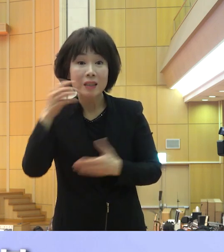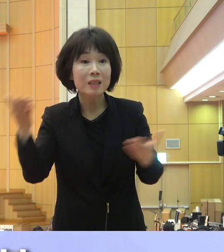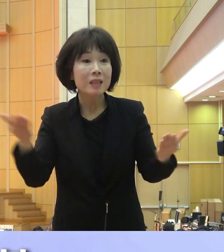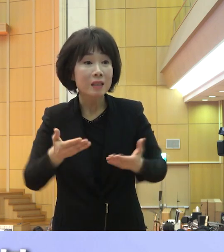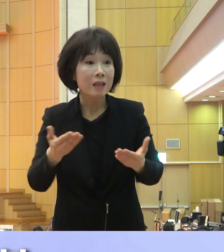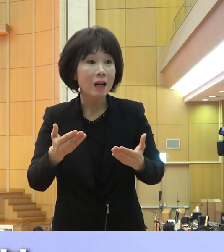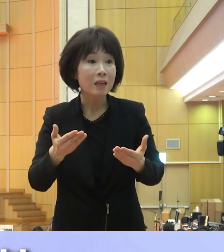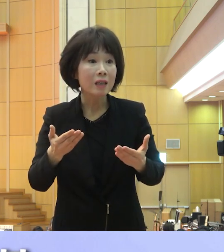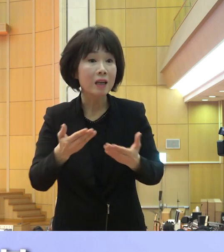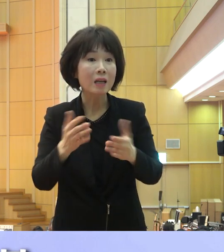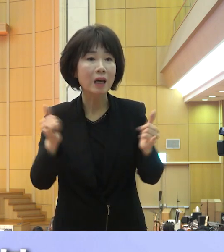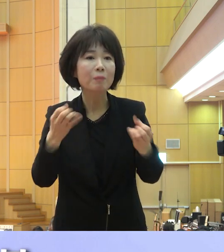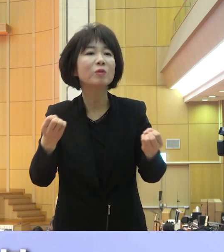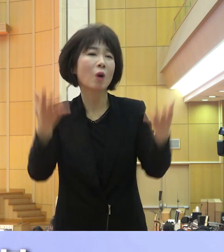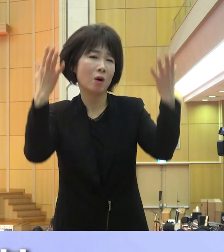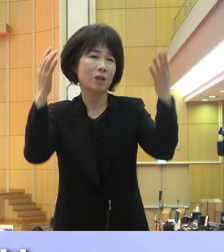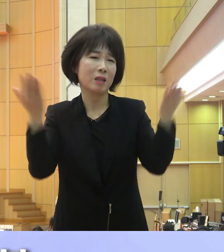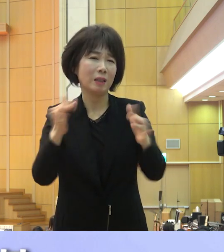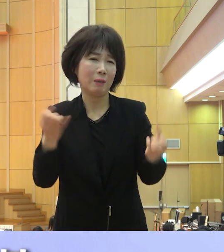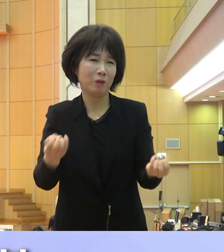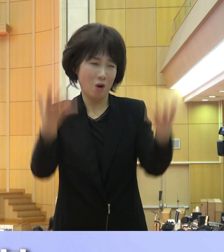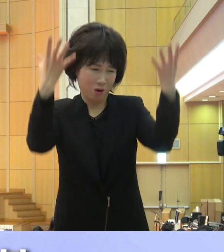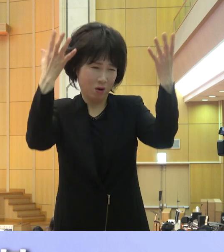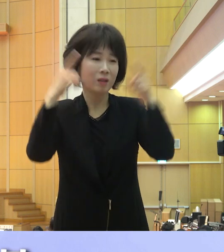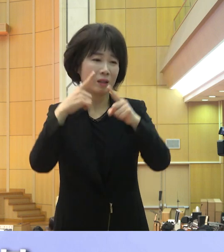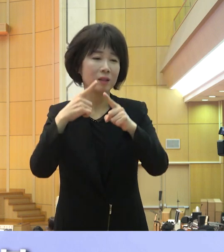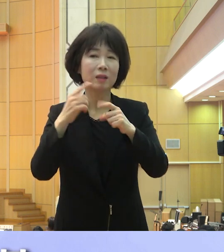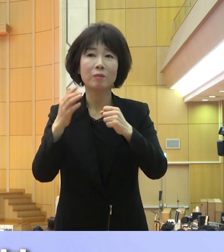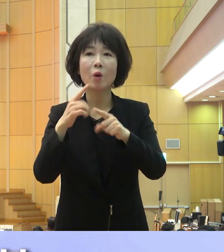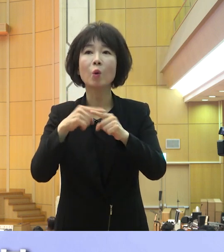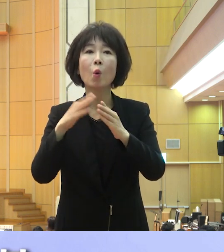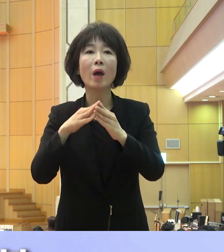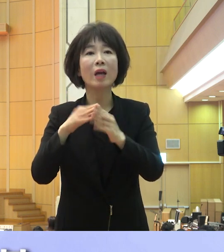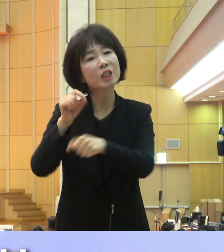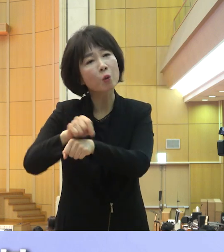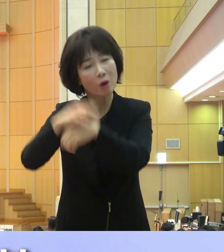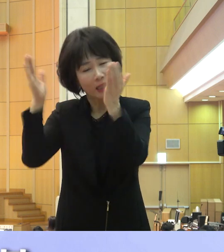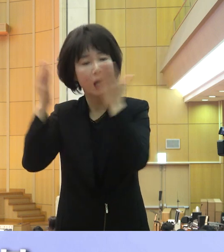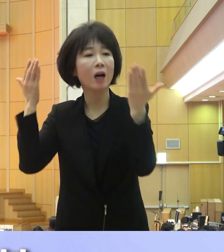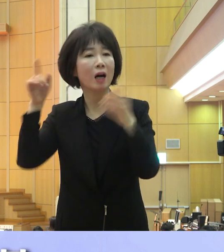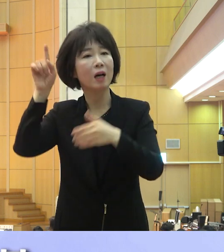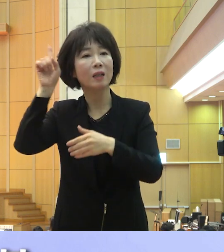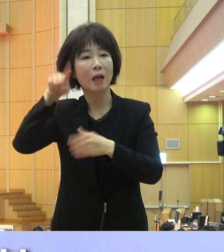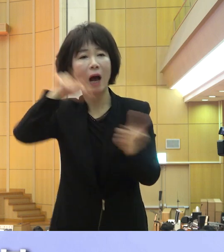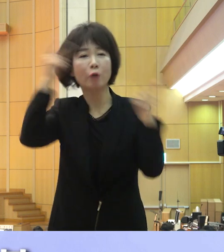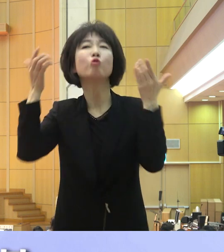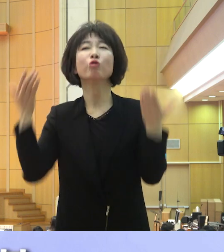노동절이라서 교회 교직원들은 휴무입니다.